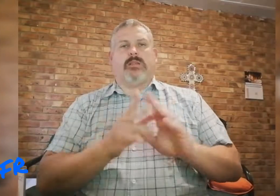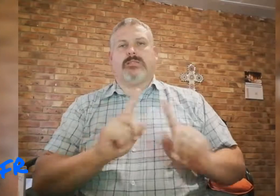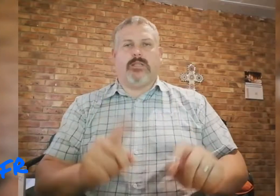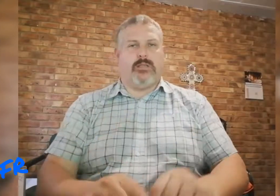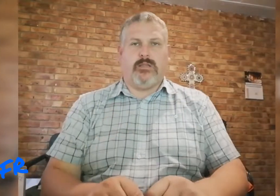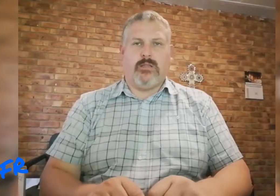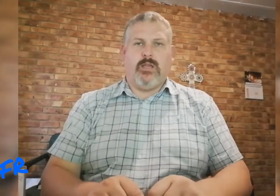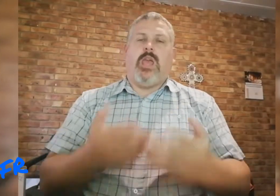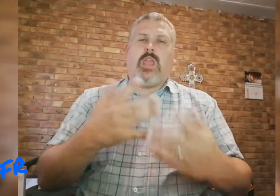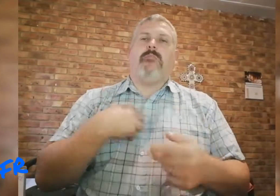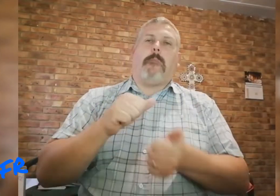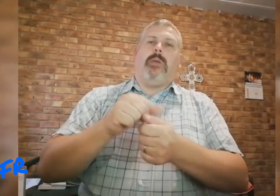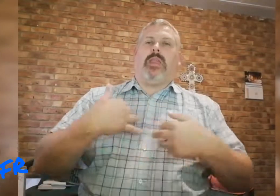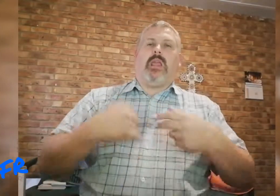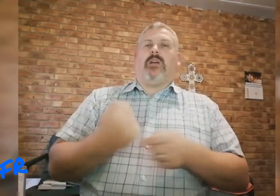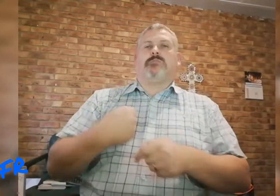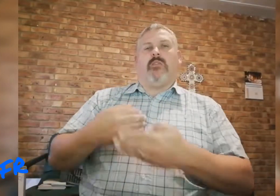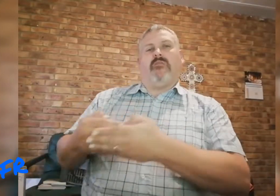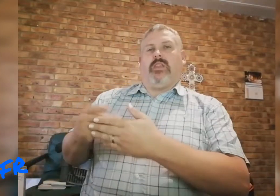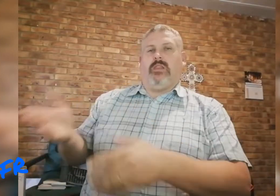alles nog. Geef my beter leef as my pijn.